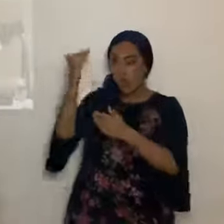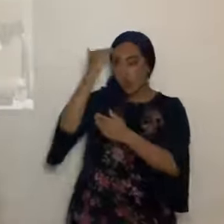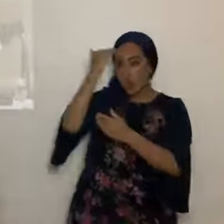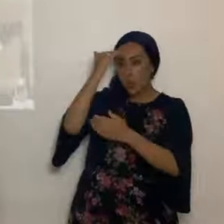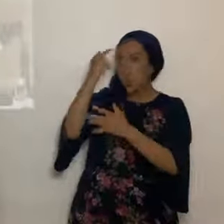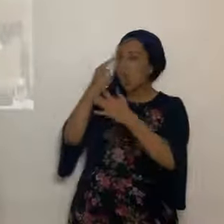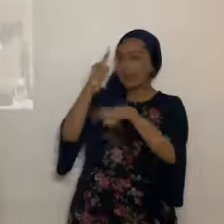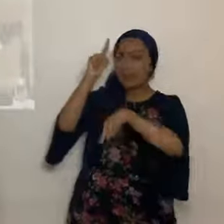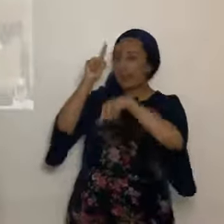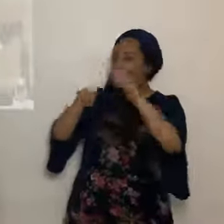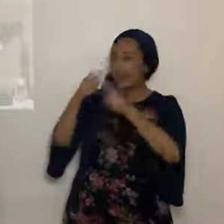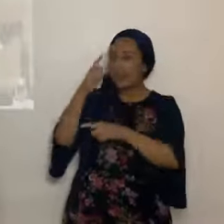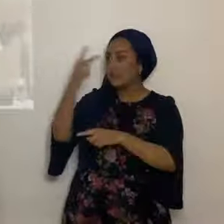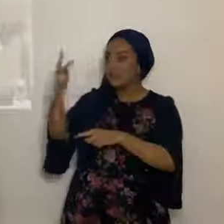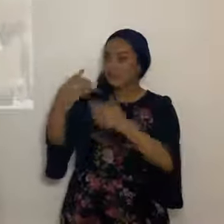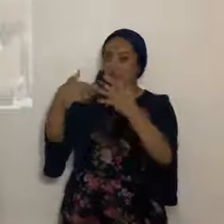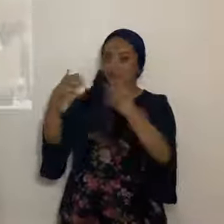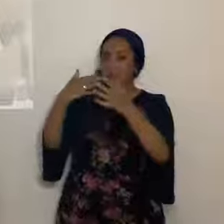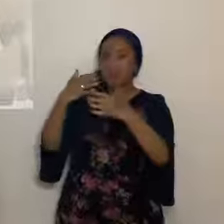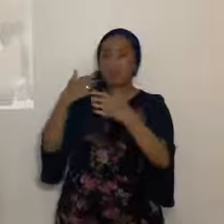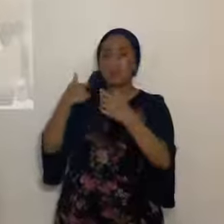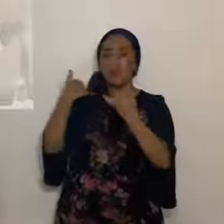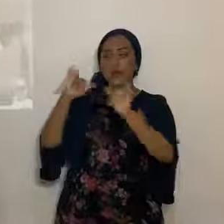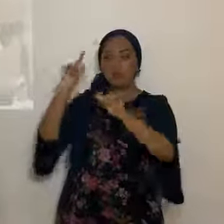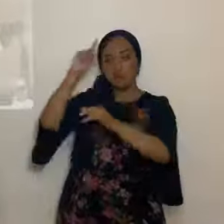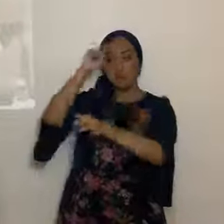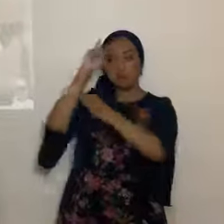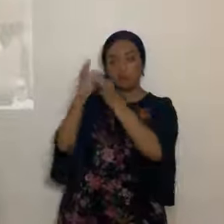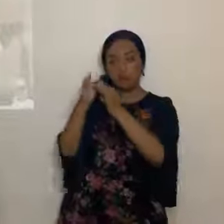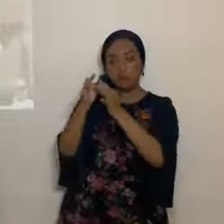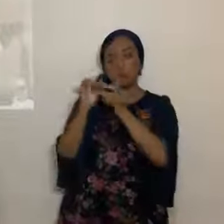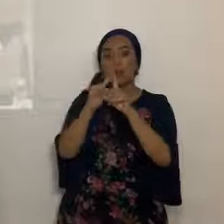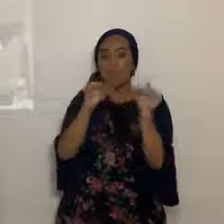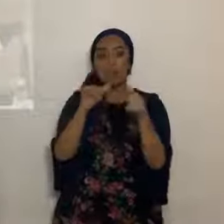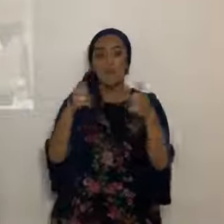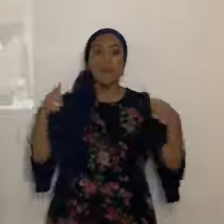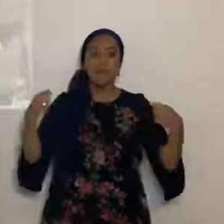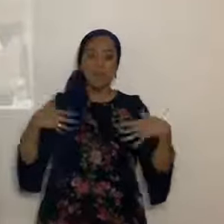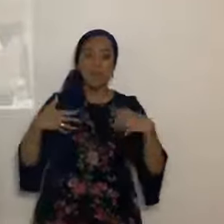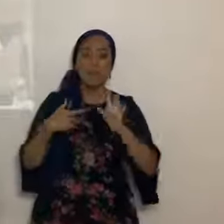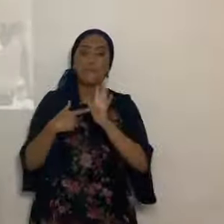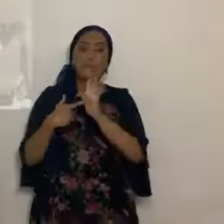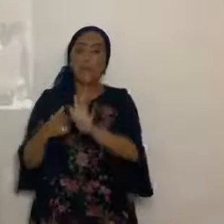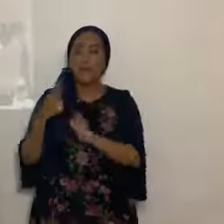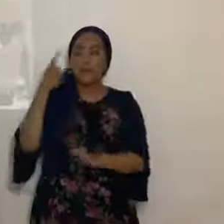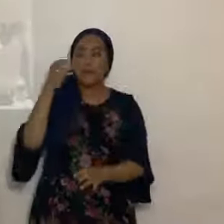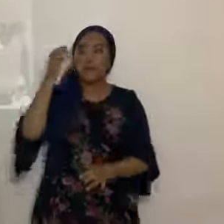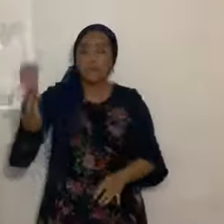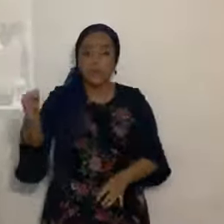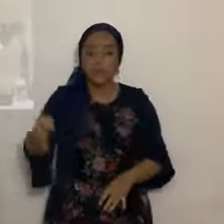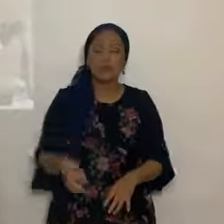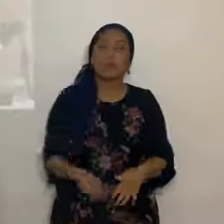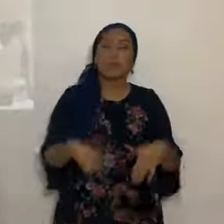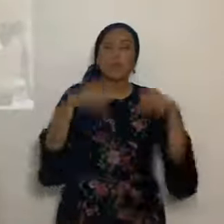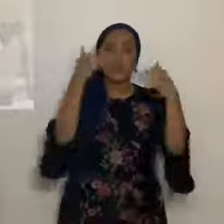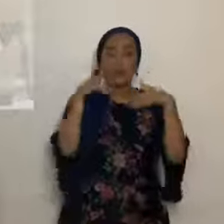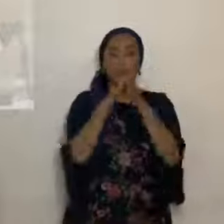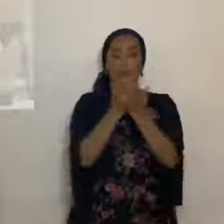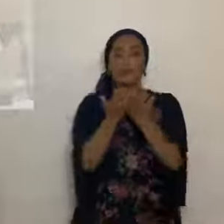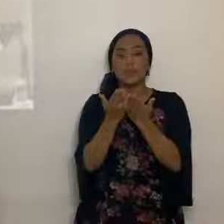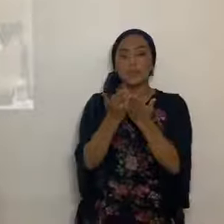se ve, de lo que se espera, ¿se dan cuenta? Pero también el miedo se proyecta al futuro. Ahora vamos a ver la carta a